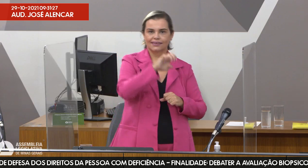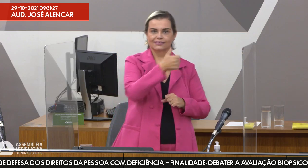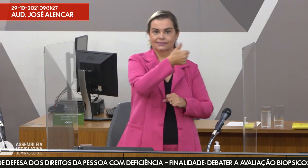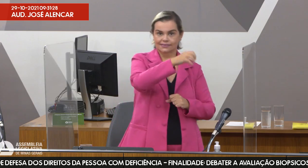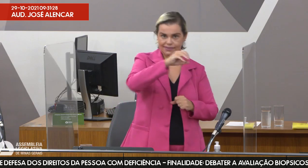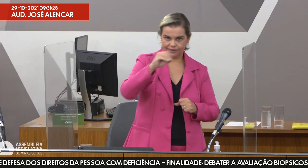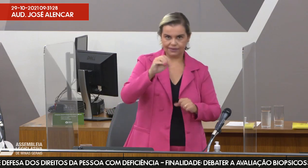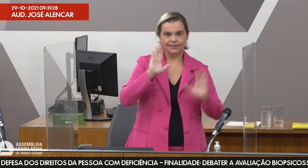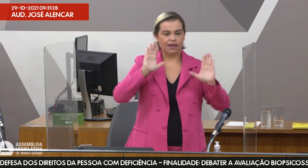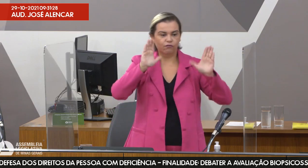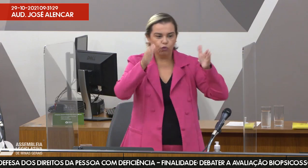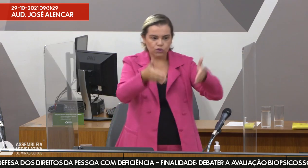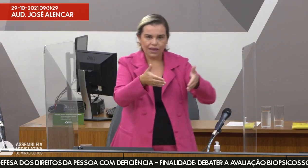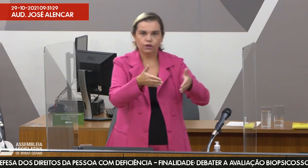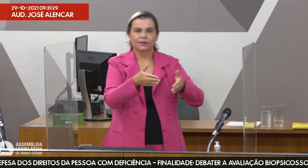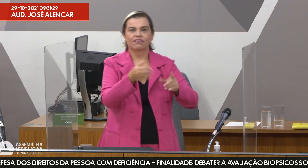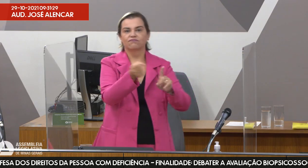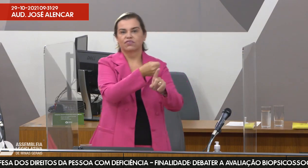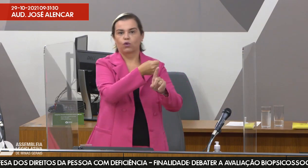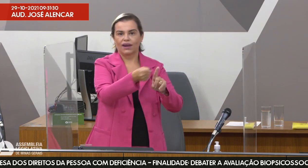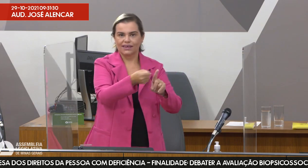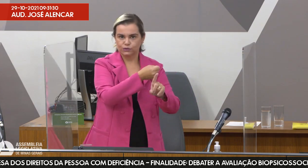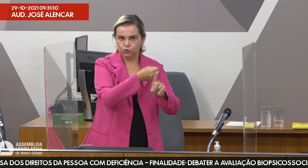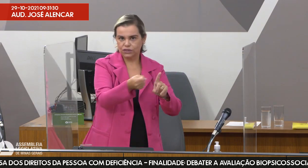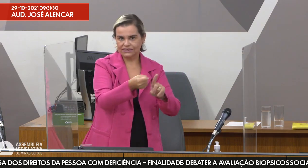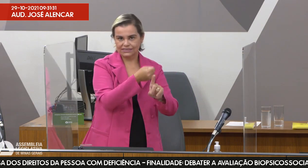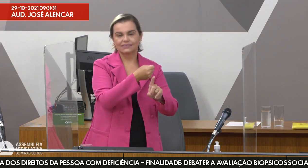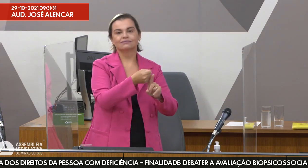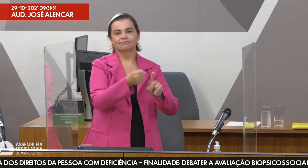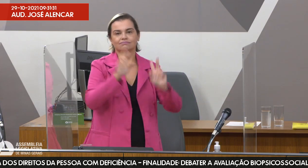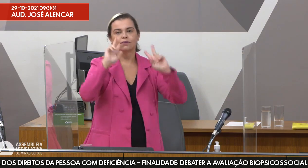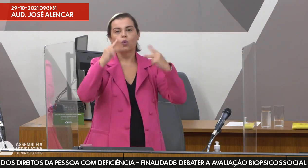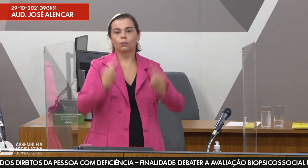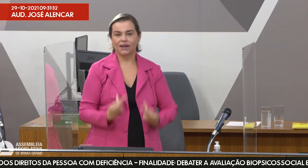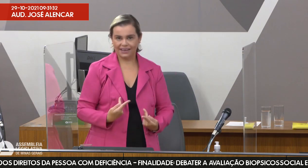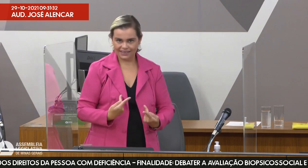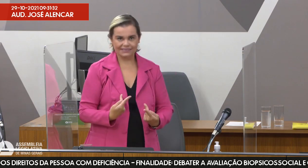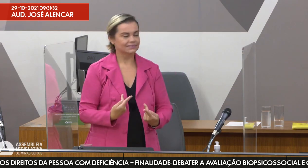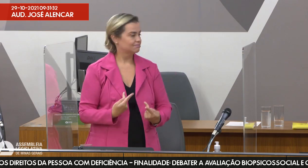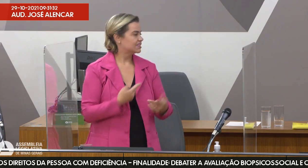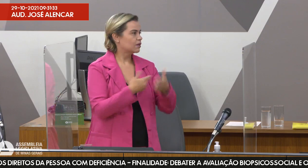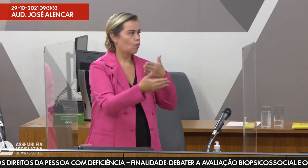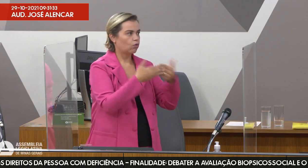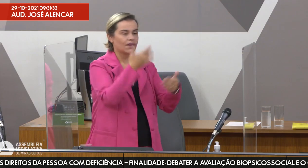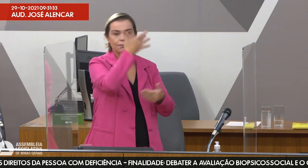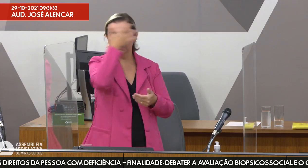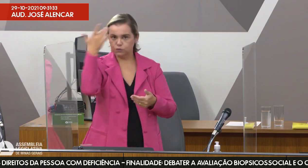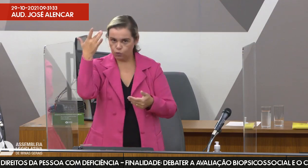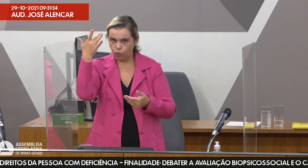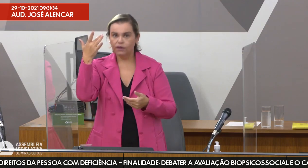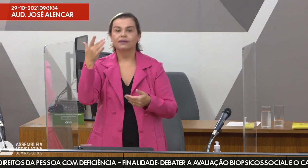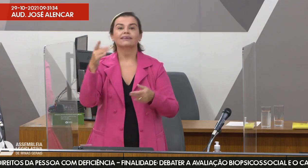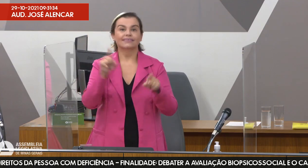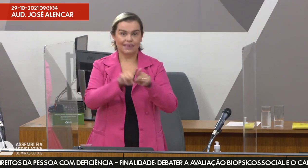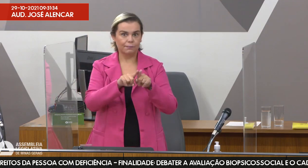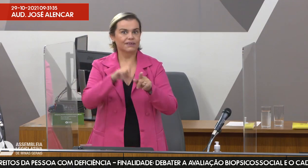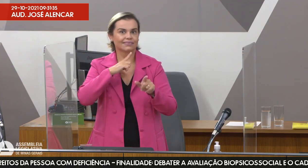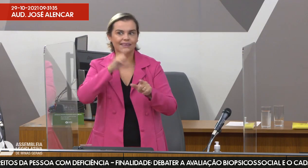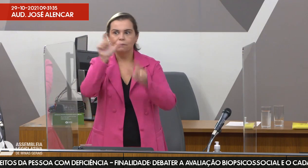Nós temos a Ouvidoria Nacional dos Direitos da Pessoa com Deficiência, que é um canal utilizado para denúncias